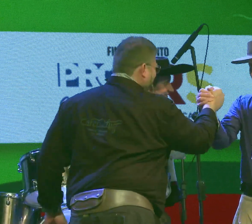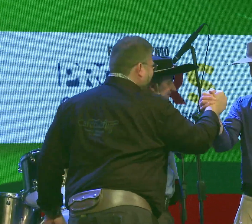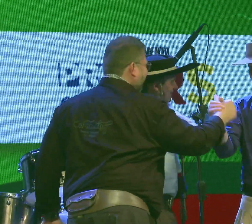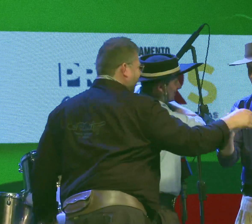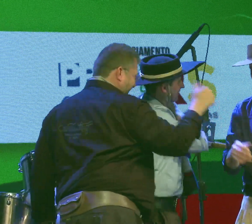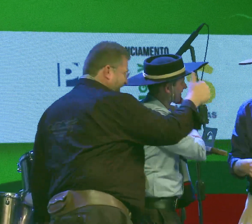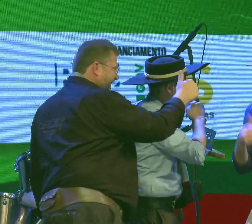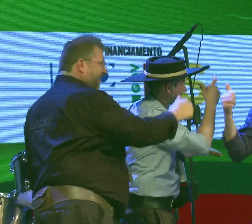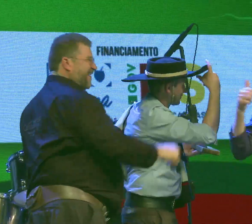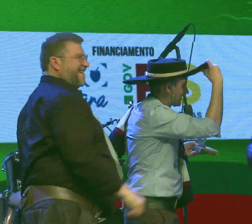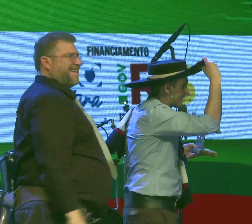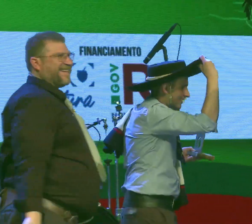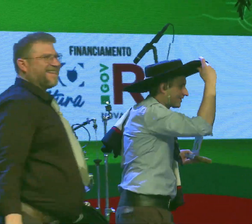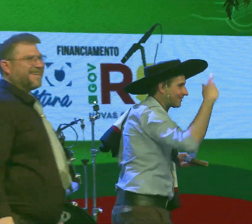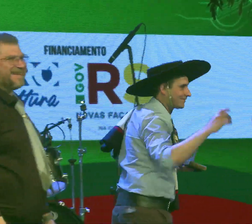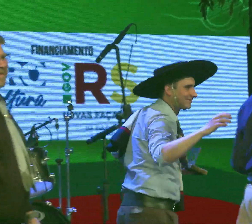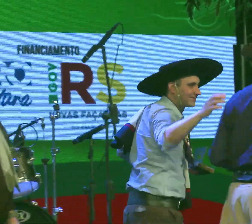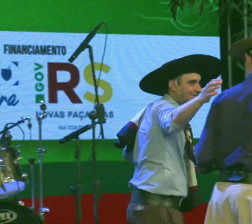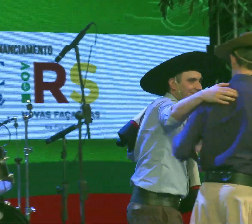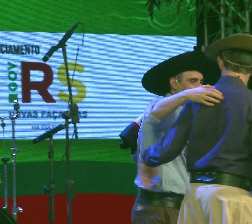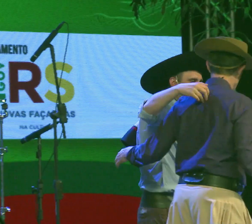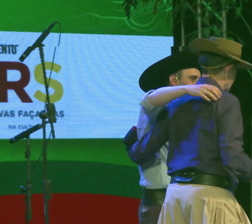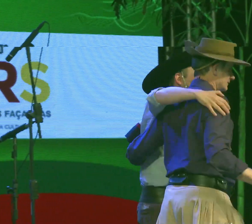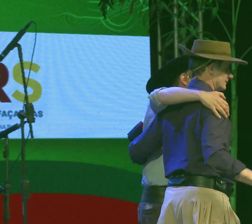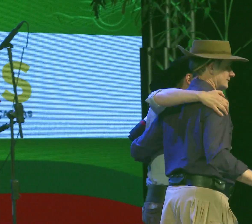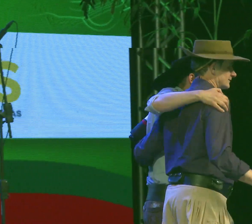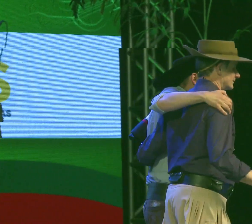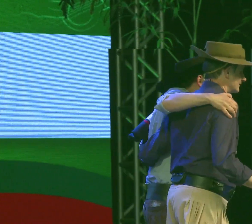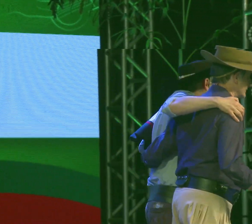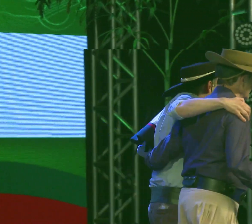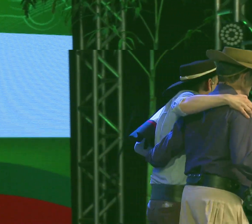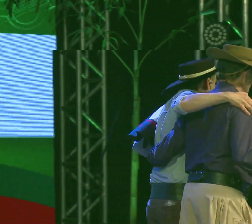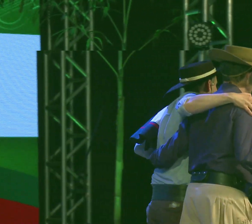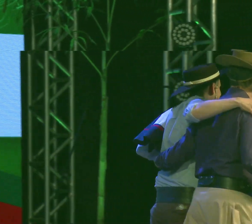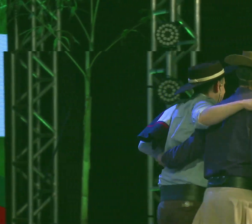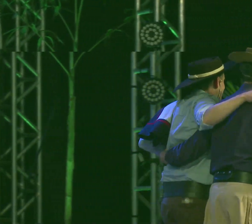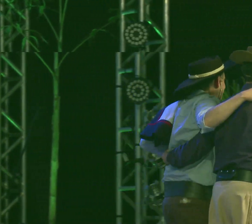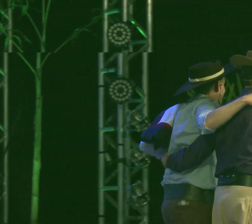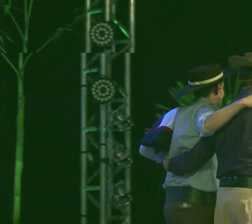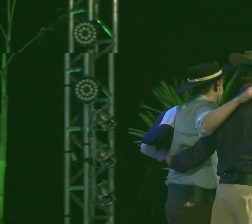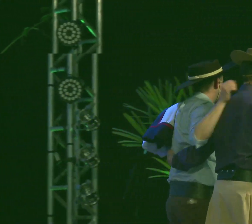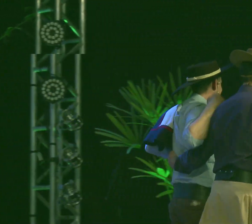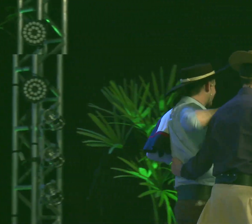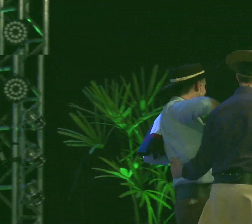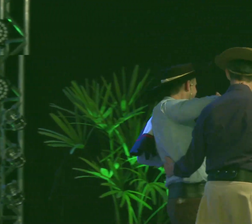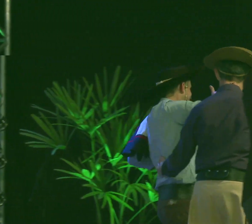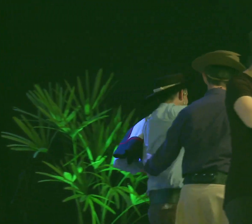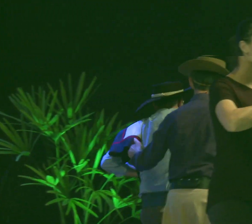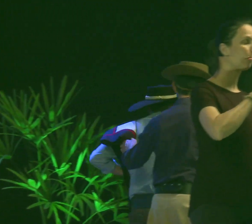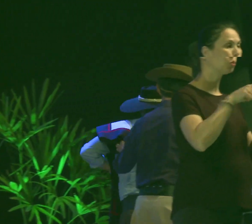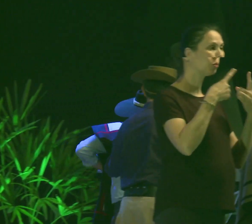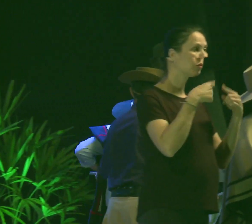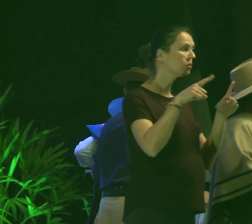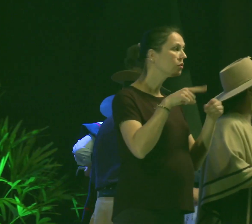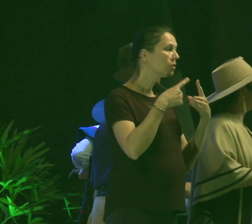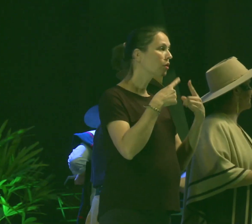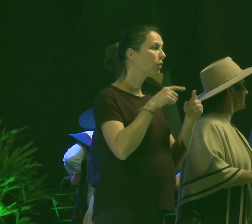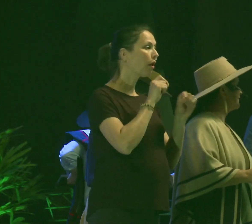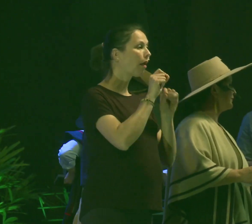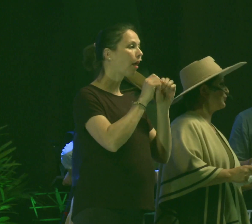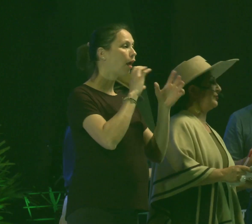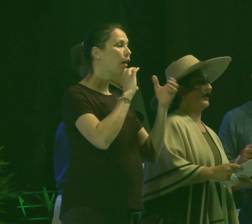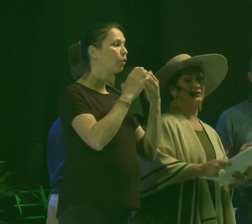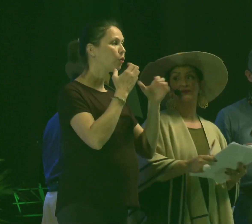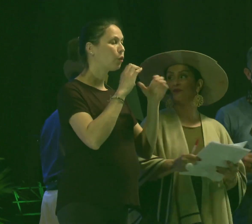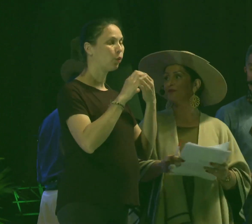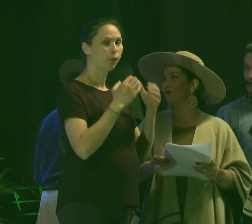vai inverter, eu vou fazer a leitura aqui, nome do letrista, musicista e também o intérprete.